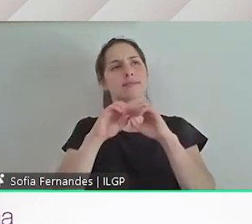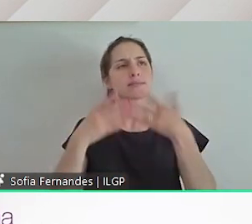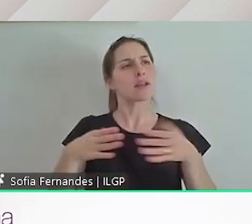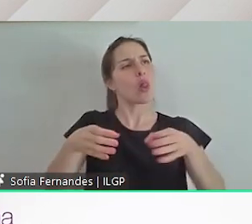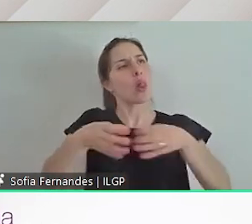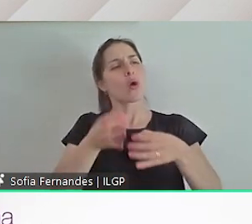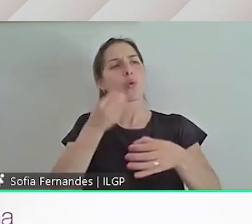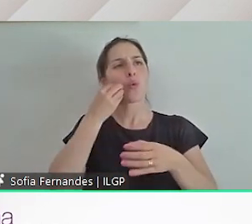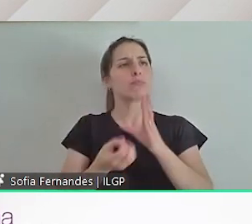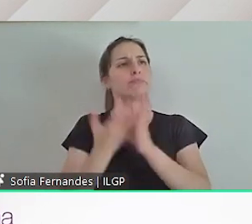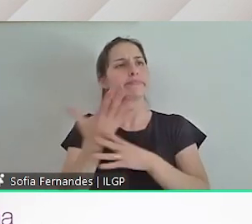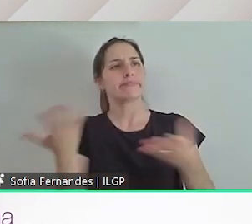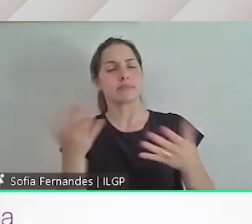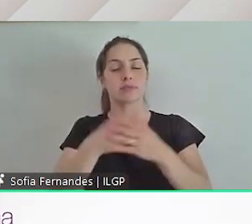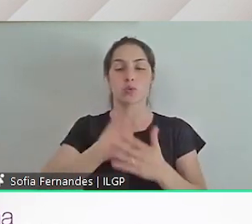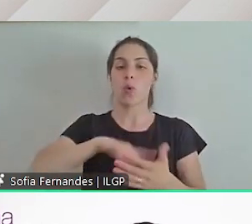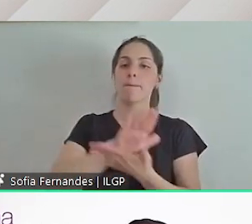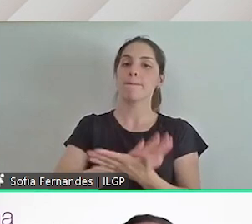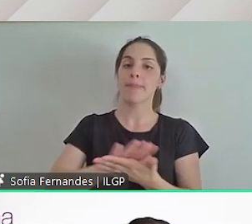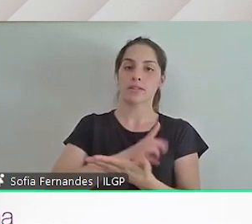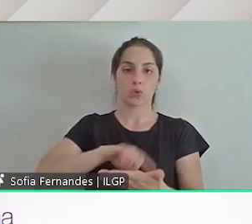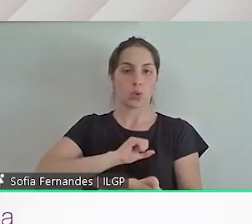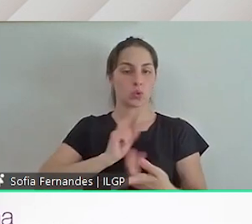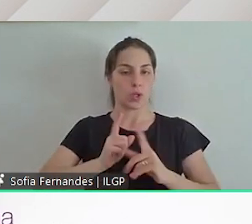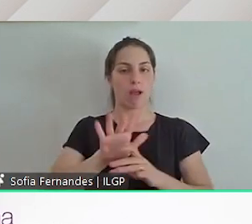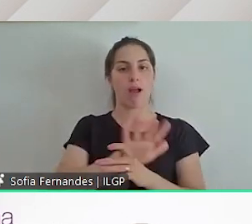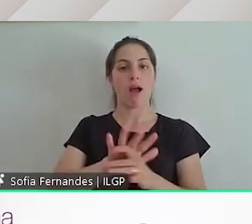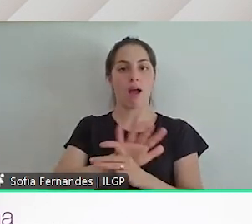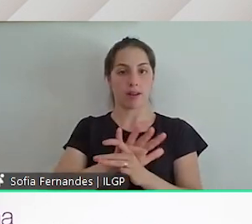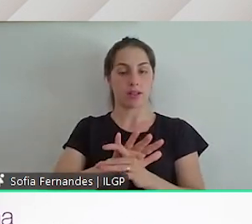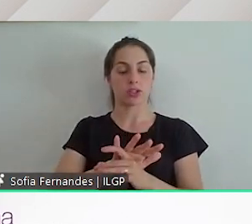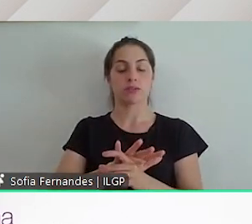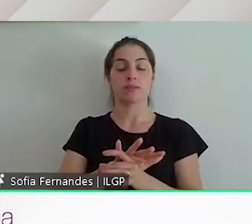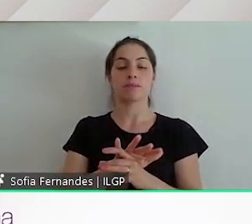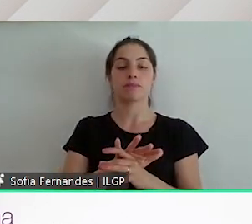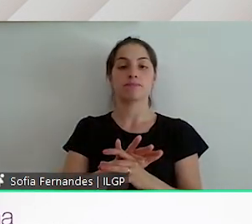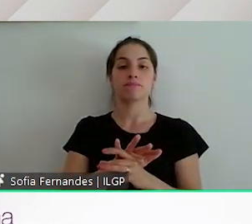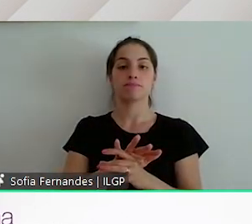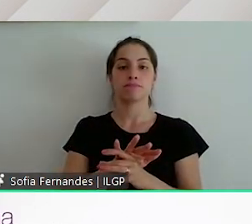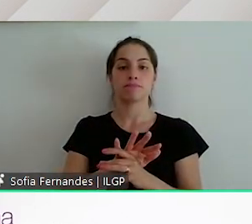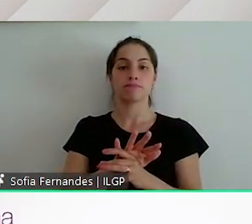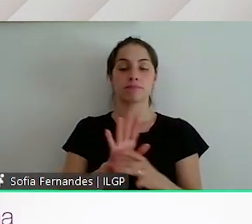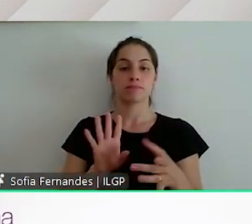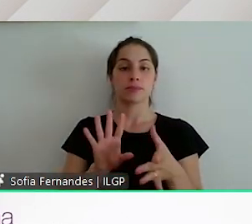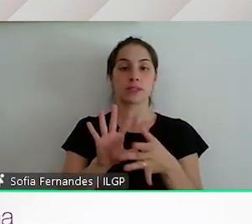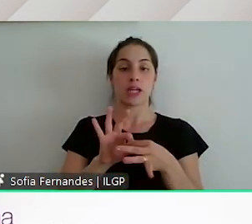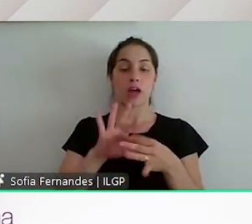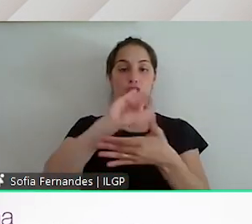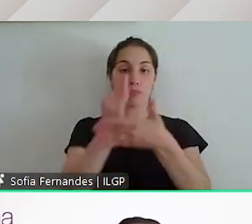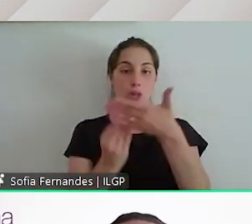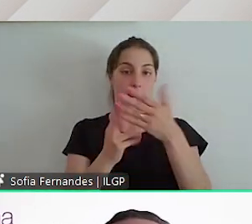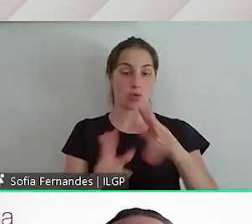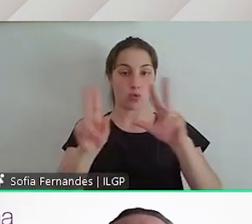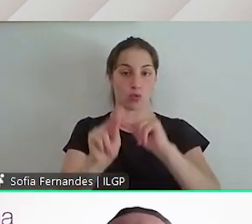base aquelas que são as áreas elencadas no novo formulário para